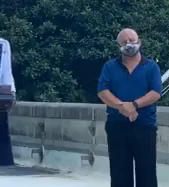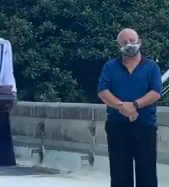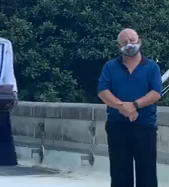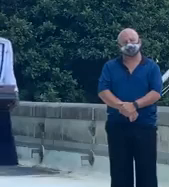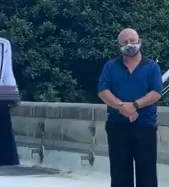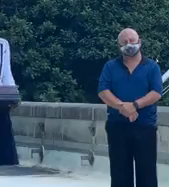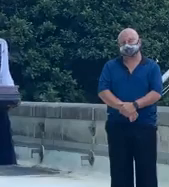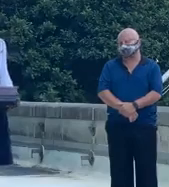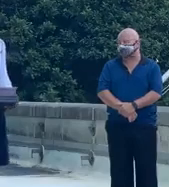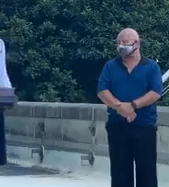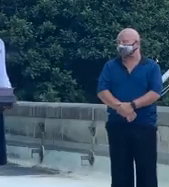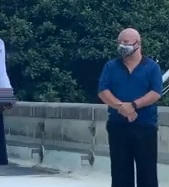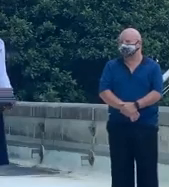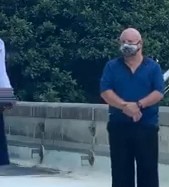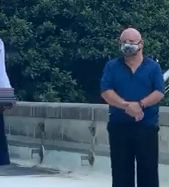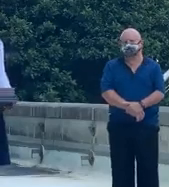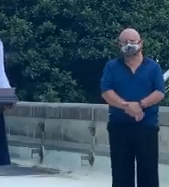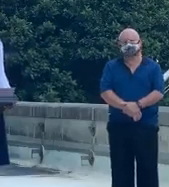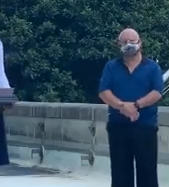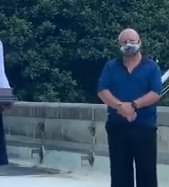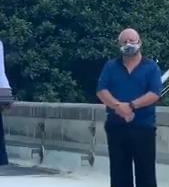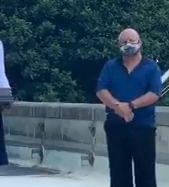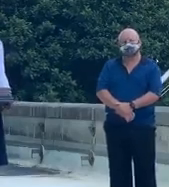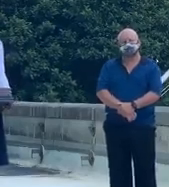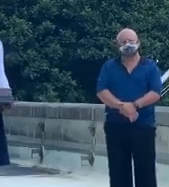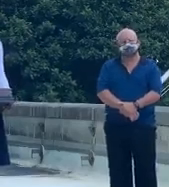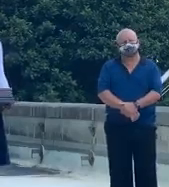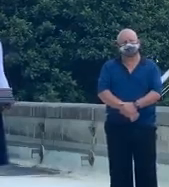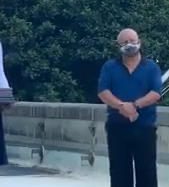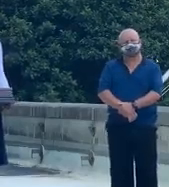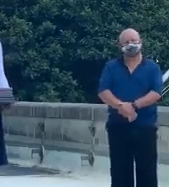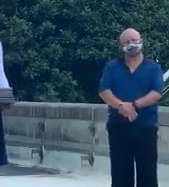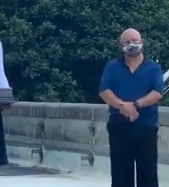y aportando con esfuerzo, dedicación y trabajo.